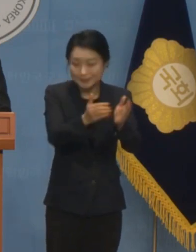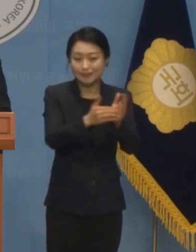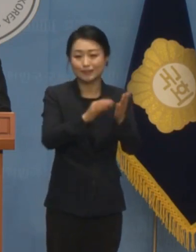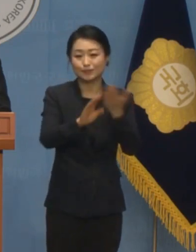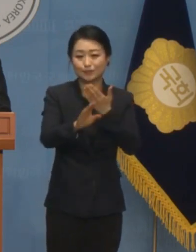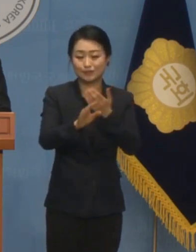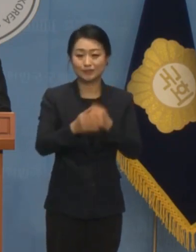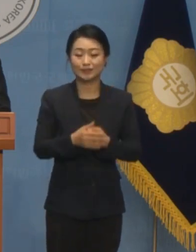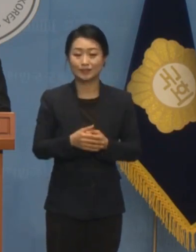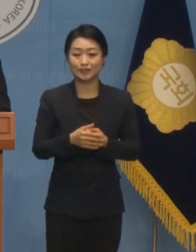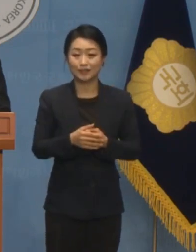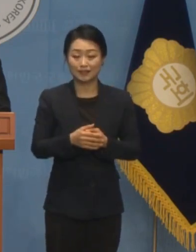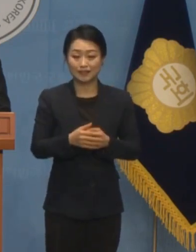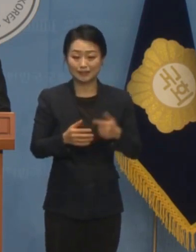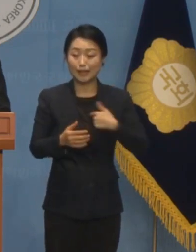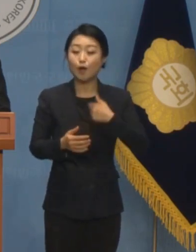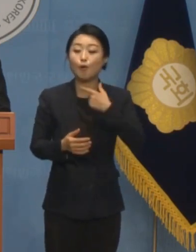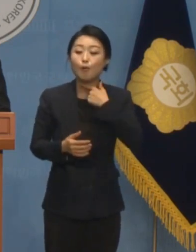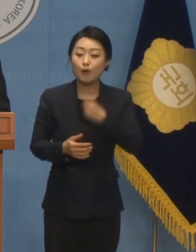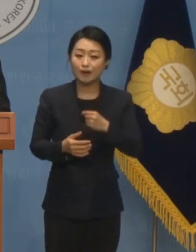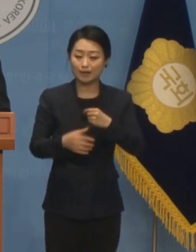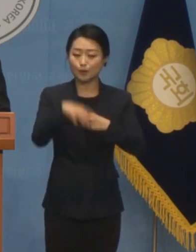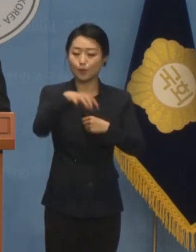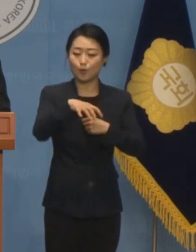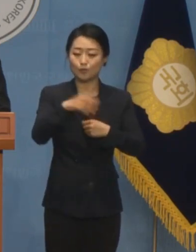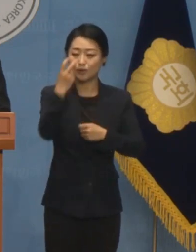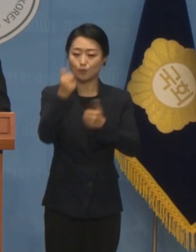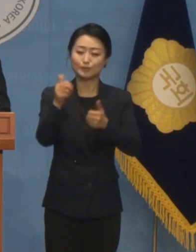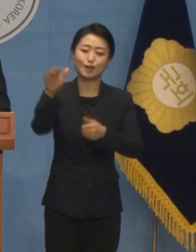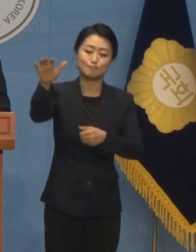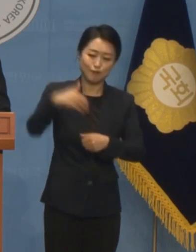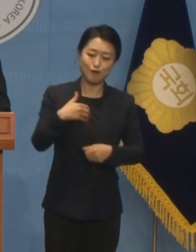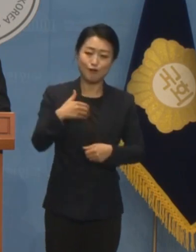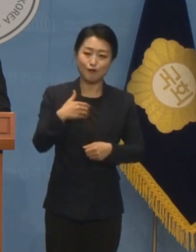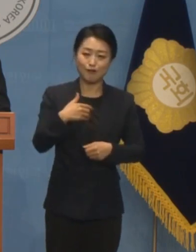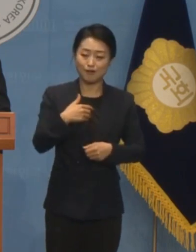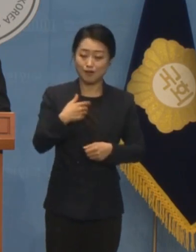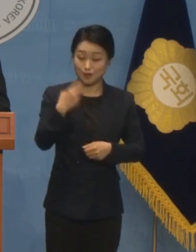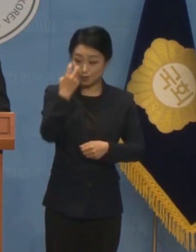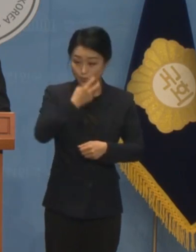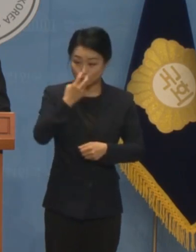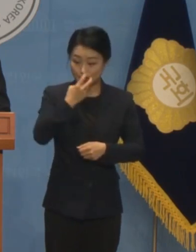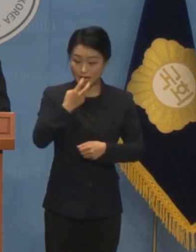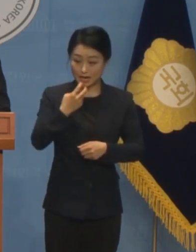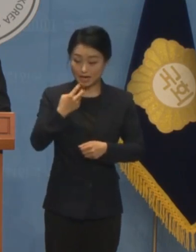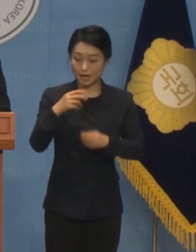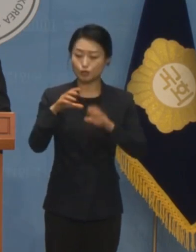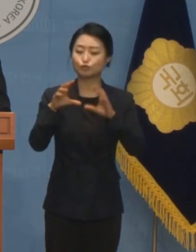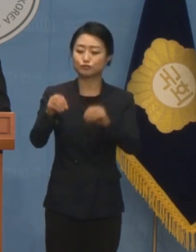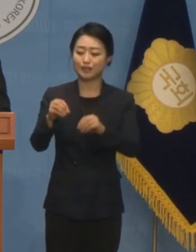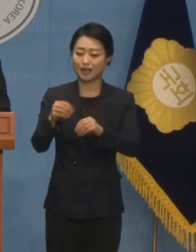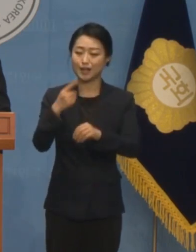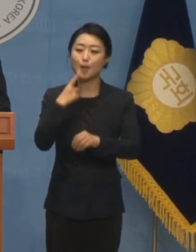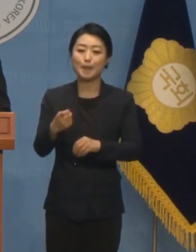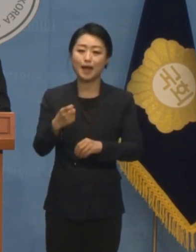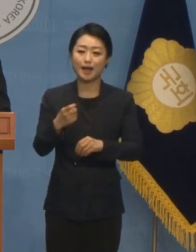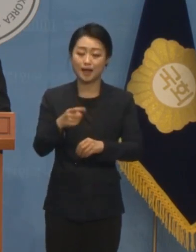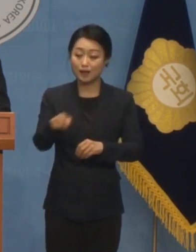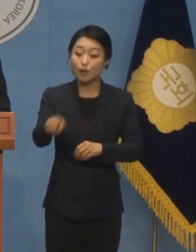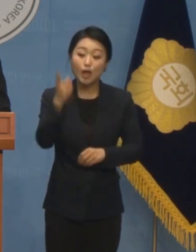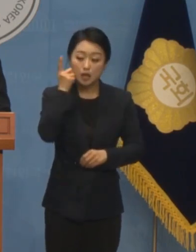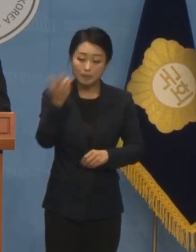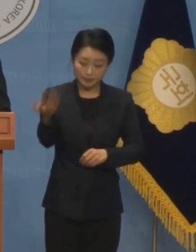피의자가 자신이 원하는 장소로 검사를 소환해서 조사 중단을 협박하고 휴대전화까지